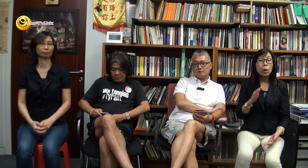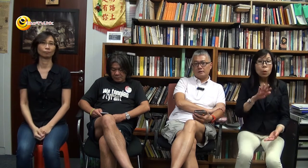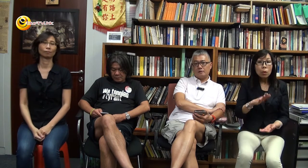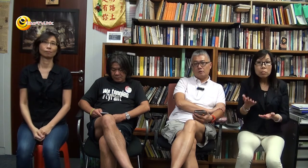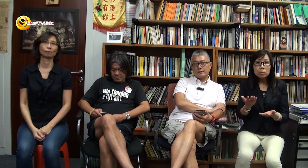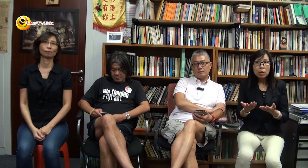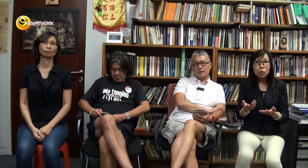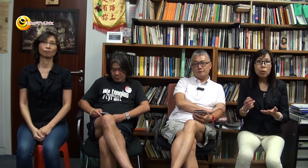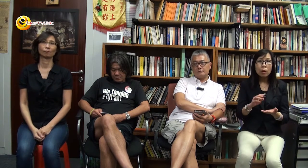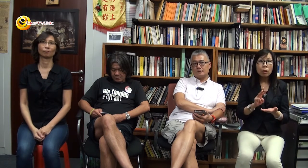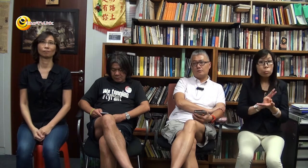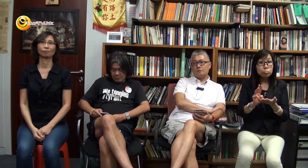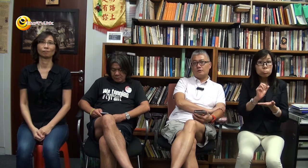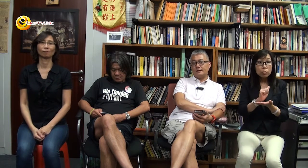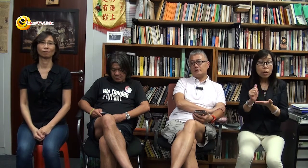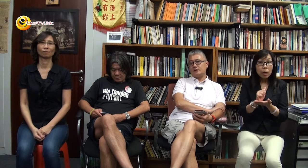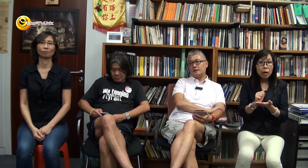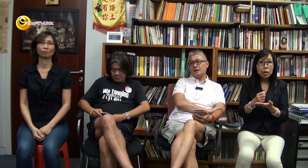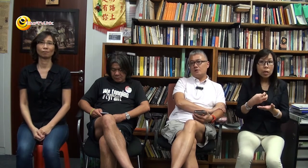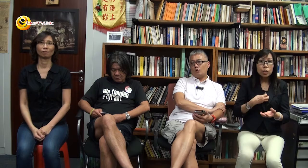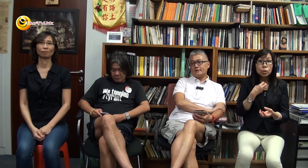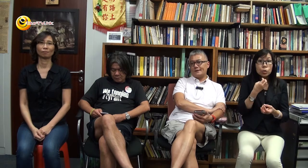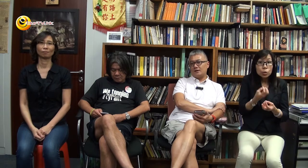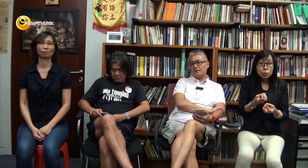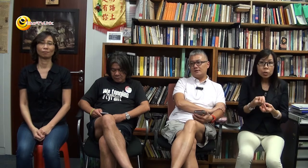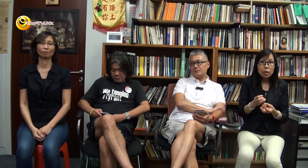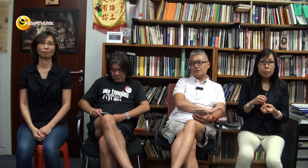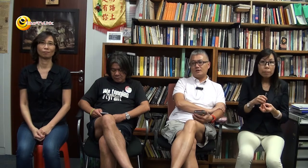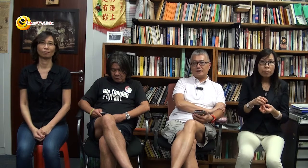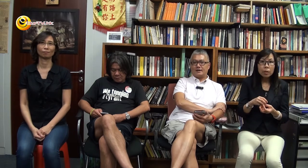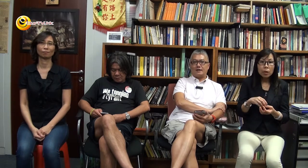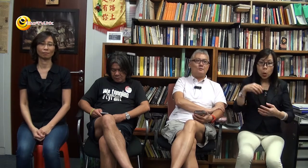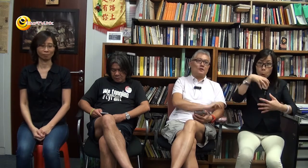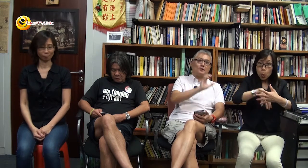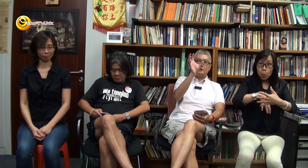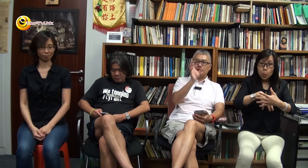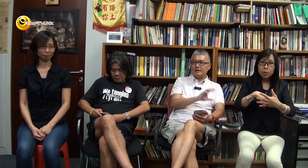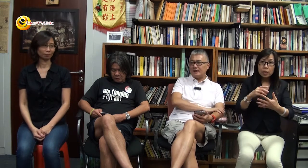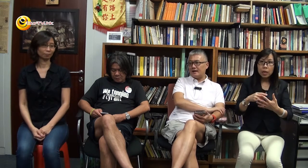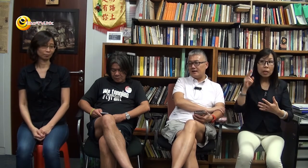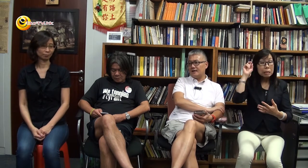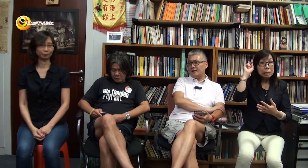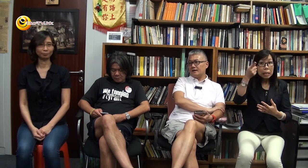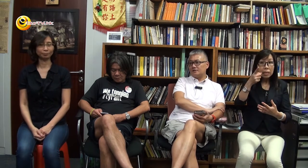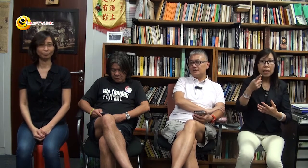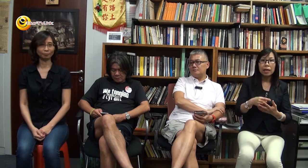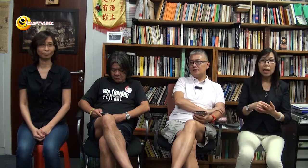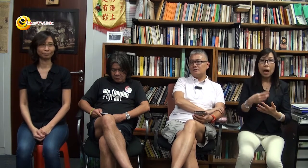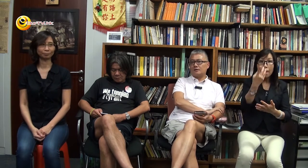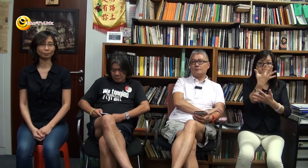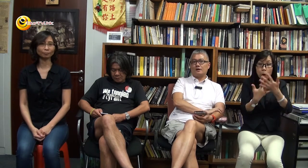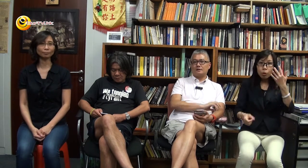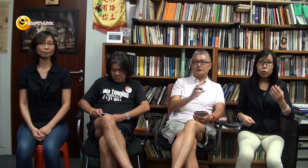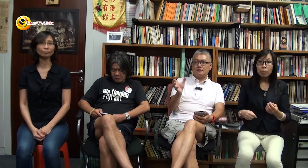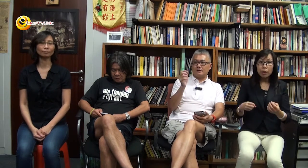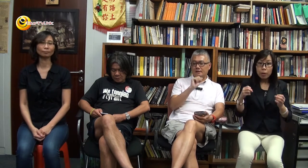閣下用緊要 WhatsApp 嘅話，咁小心會唔會你哋嗰啲 WhatsApp 嘅內容咧，無端端第二日咧喺網上面出現啊？跟住甚至